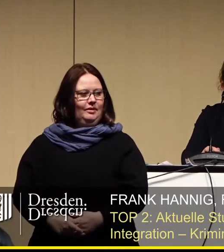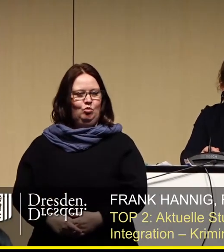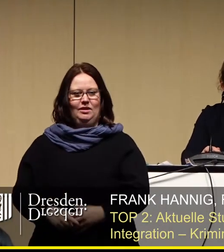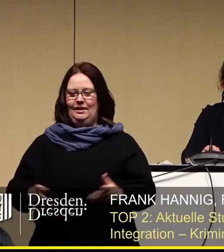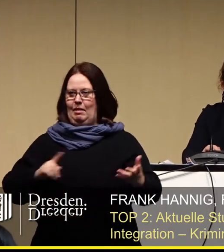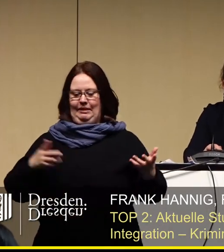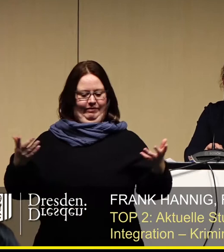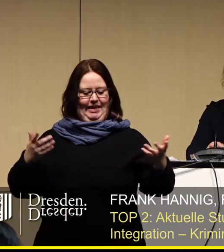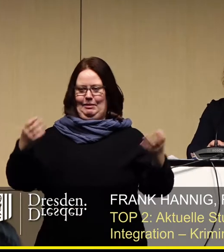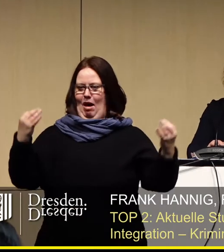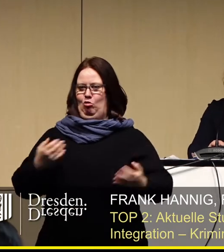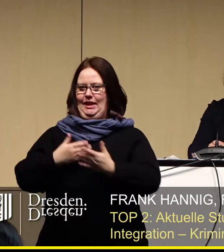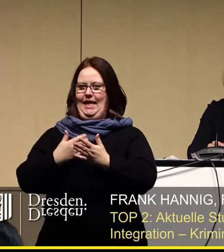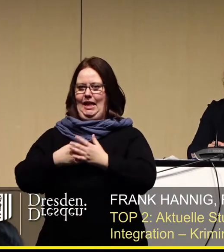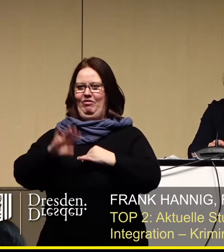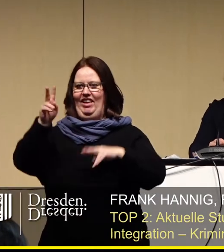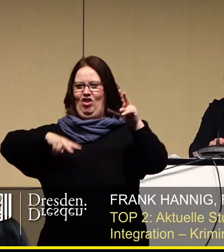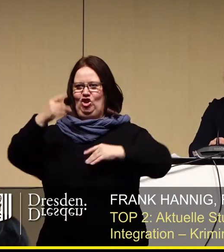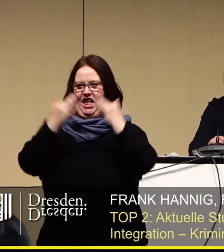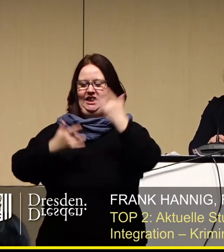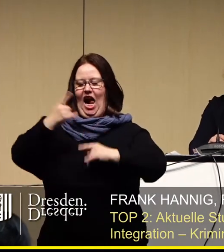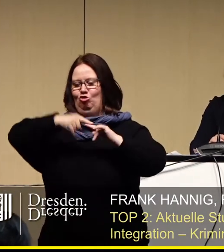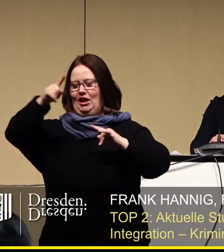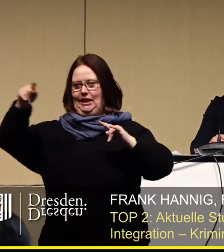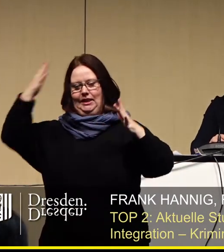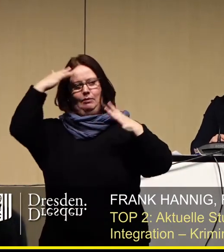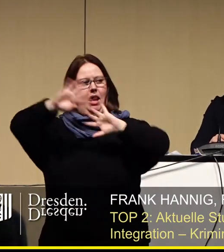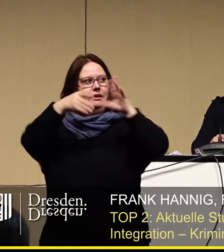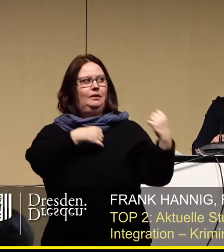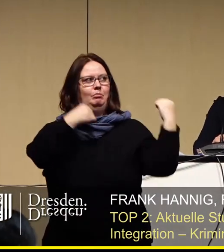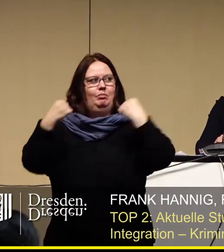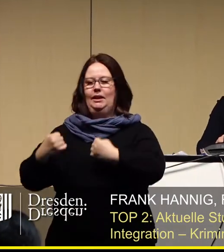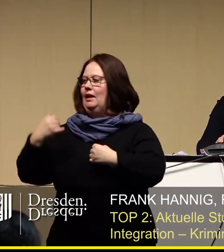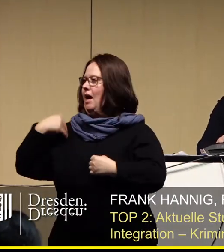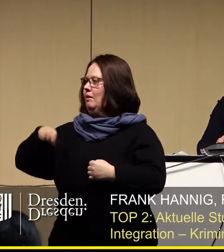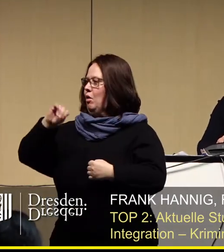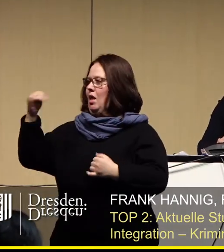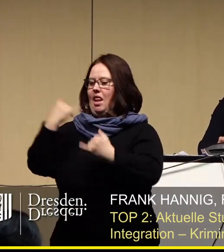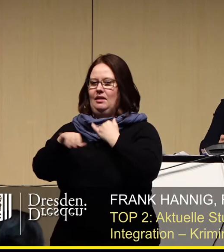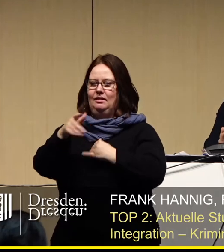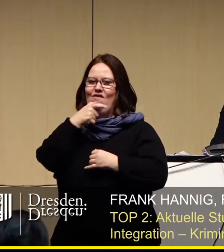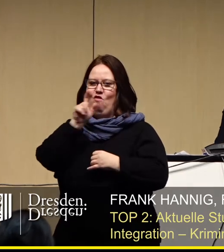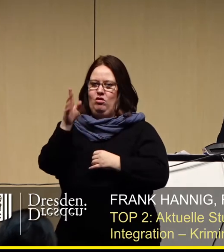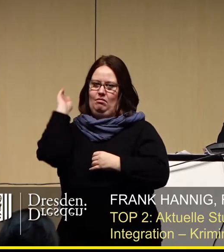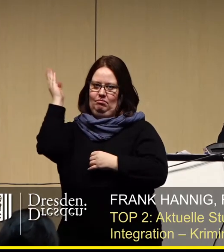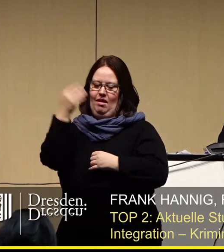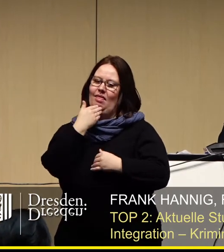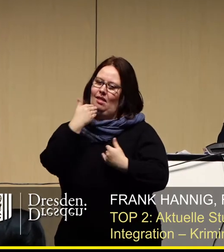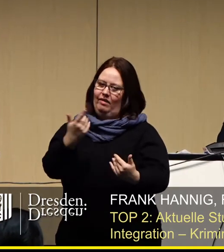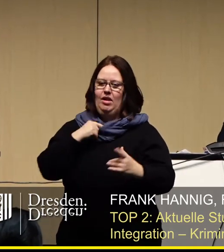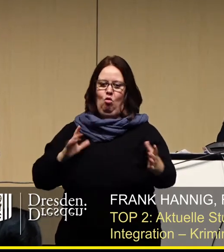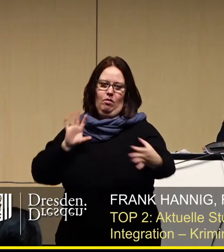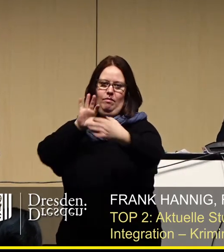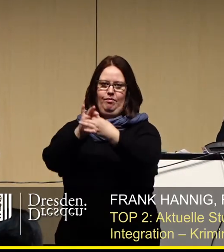Ich wusste nicht, was ich vielleicht alles brauche wegen der verschiedenen Zahlen und Statistiken. Ich danke Herrn Maloney für seine letzten Worte, an die ich direkt anschließen